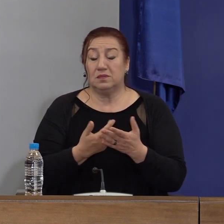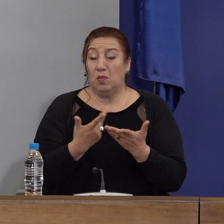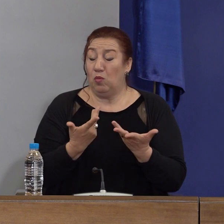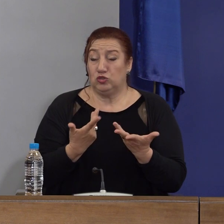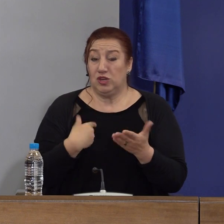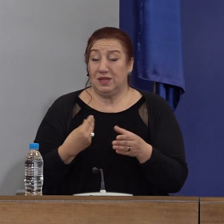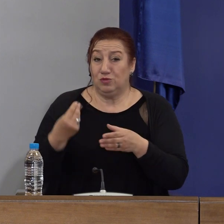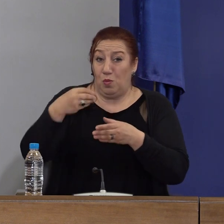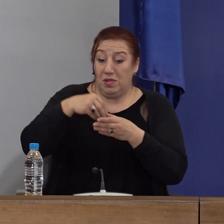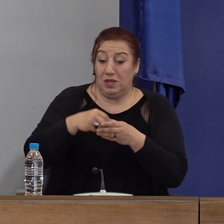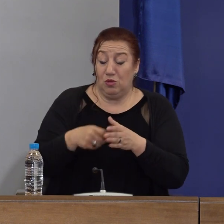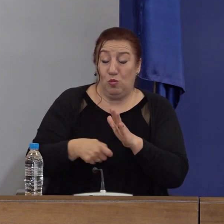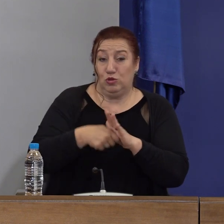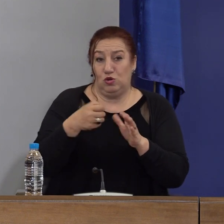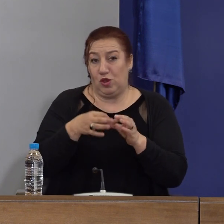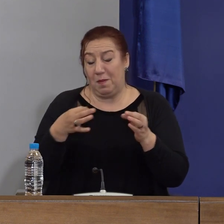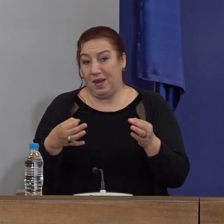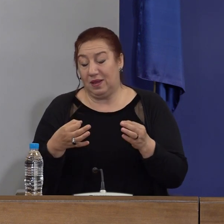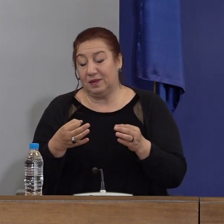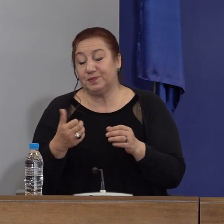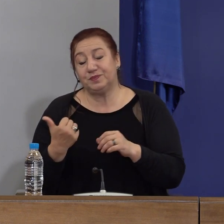обстановка? Благодаря.